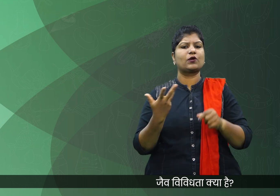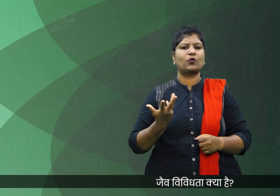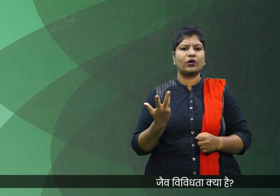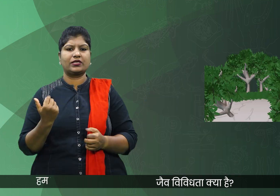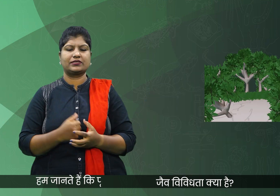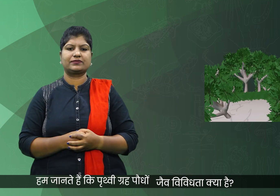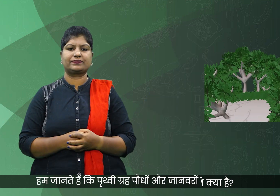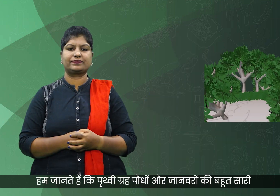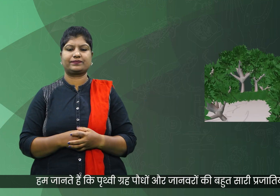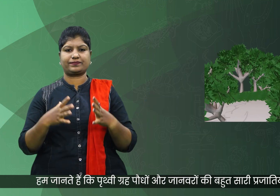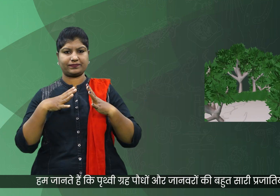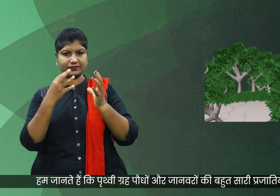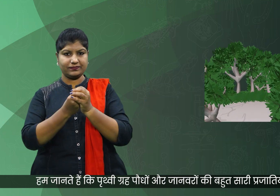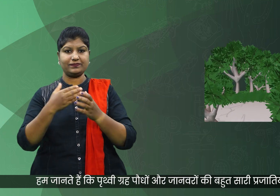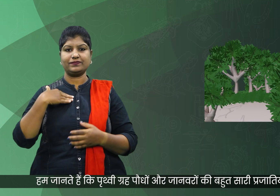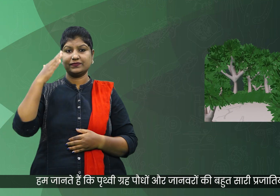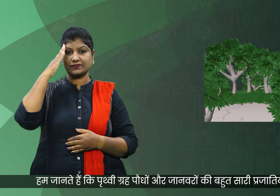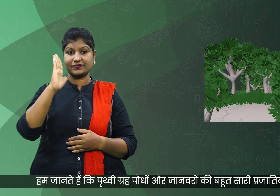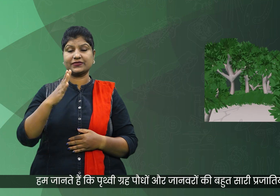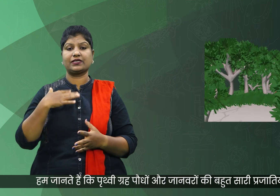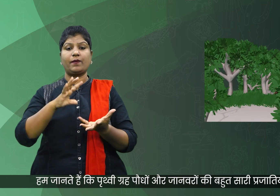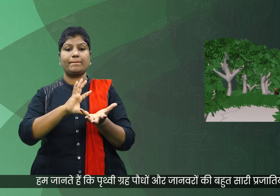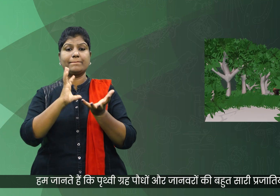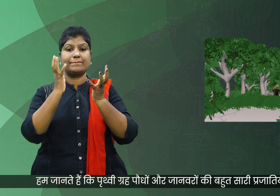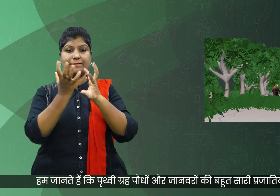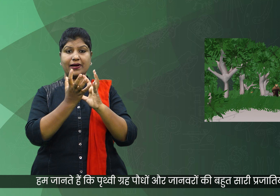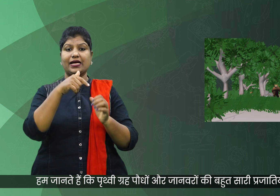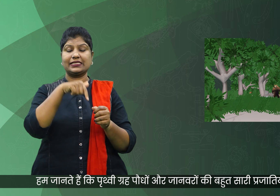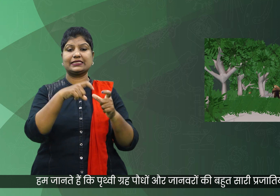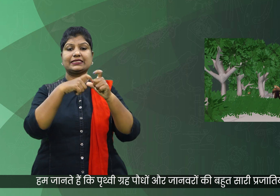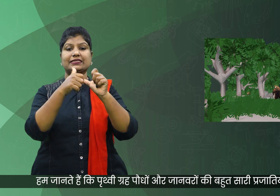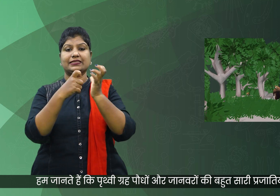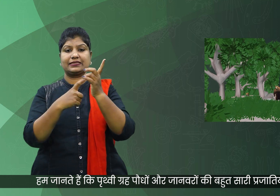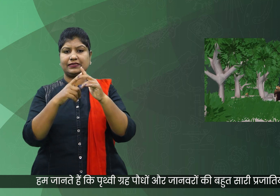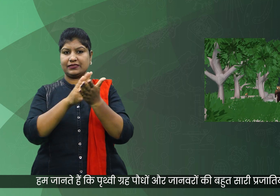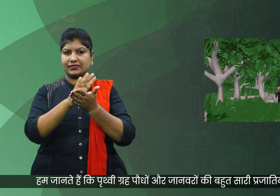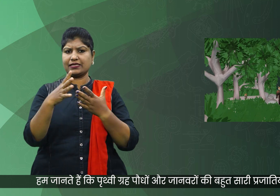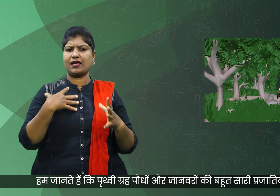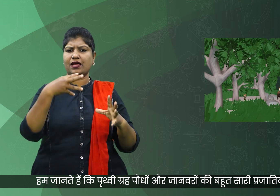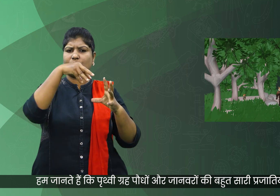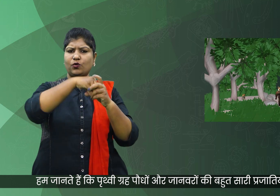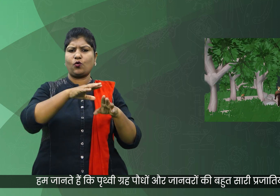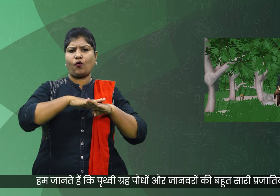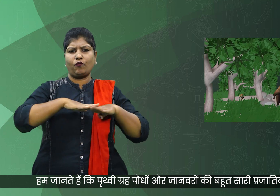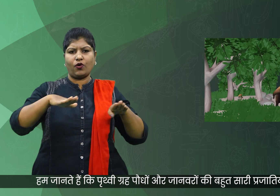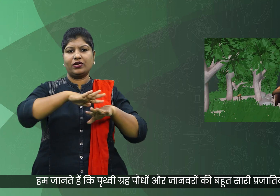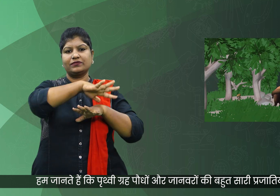हम जानते हैं के पृत्वी, ग्रह, पोधो और जानवरों की बहुत सारी प्रजातियों से भरा